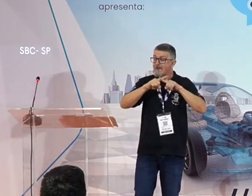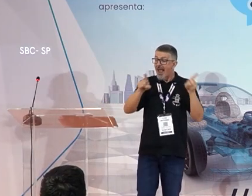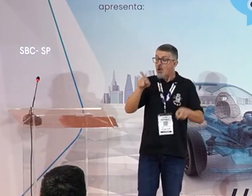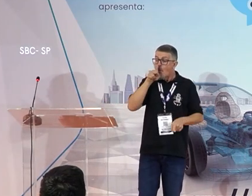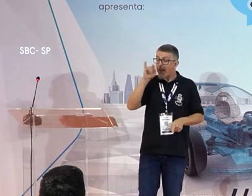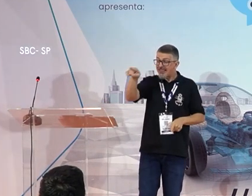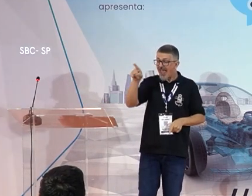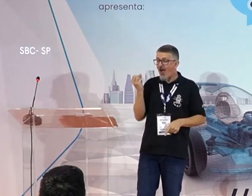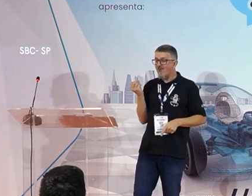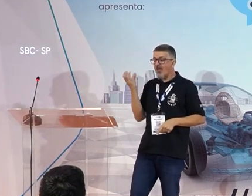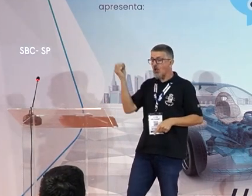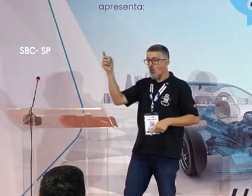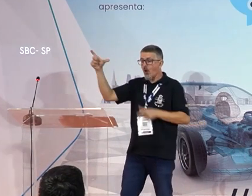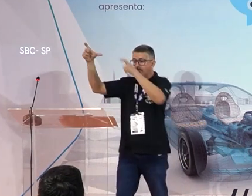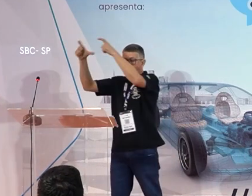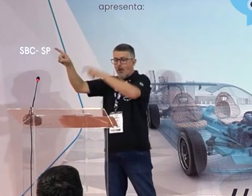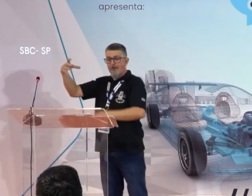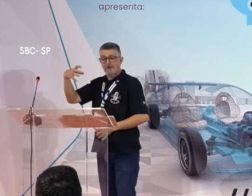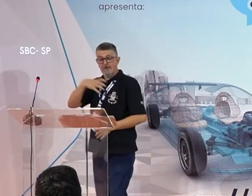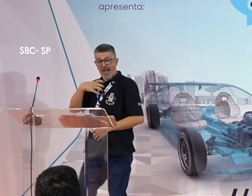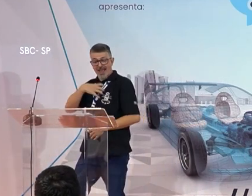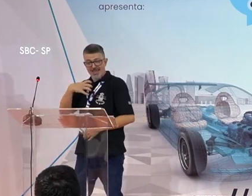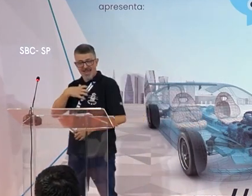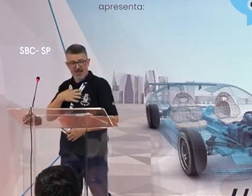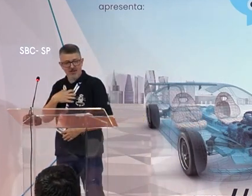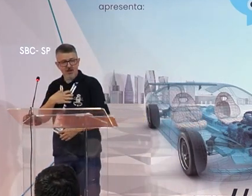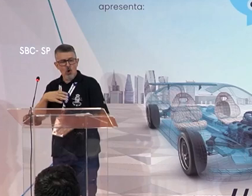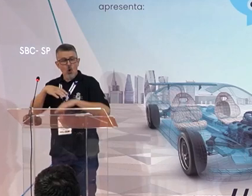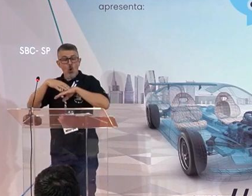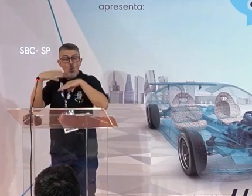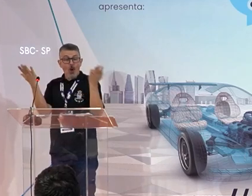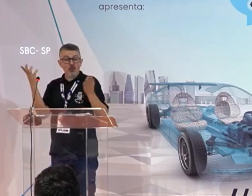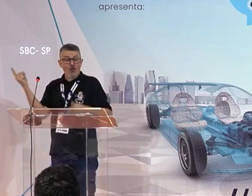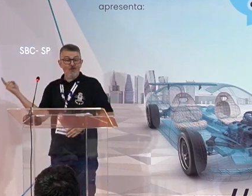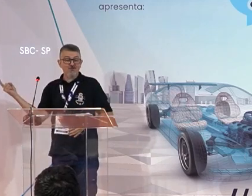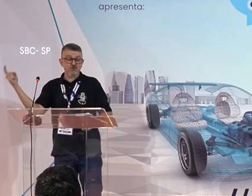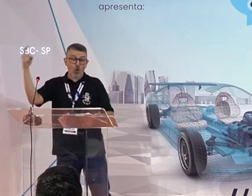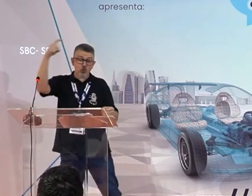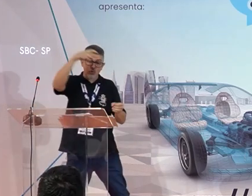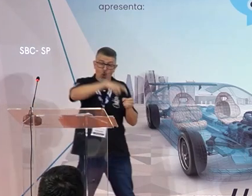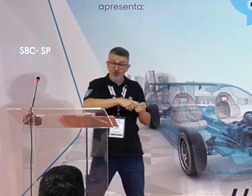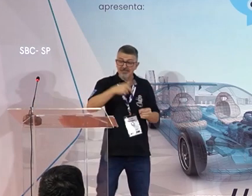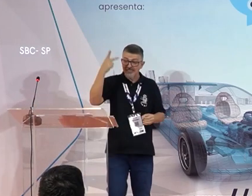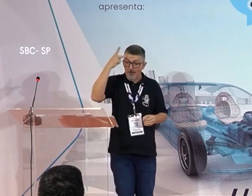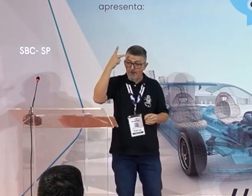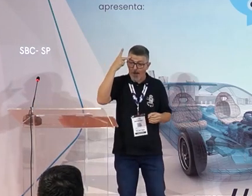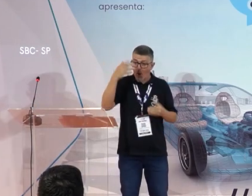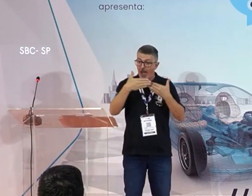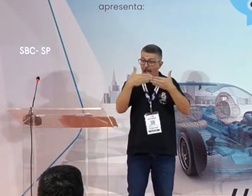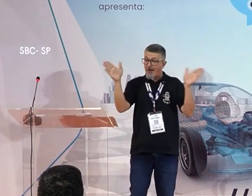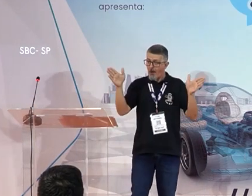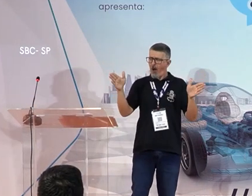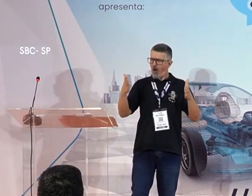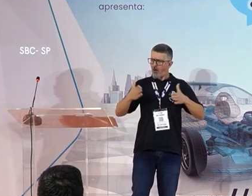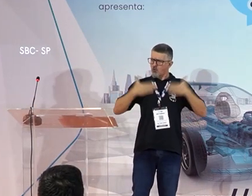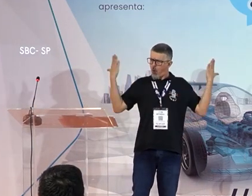oficina, ele tinha uma oficina e ele precisou viajar para a Bahia. Quando ele voltou dessa viagem para a Bahia, ele